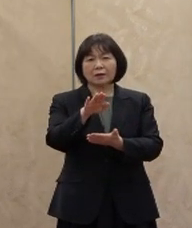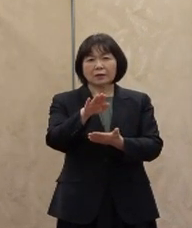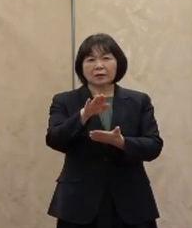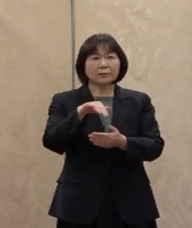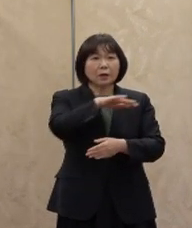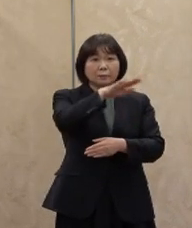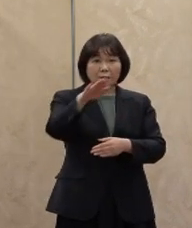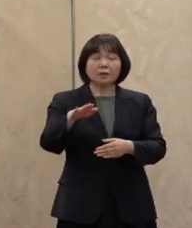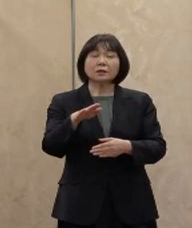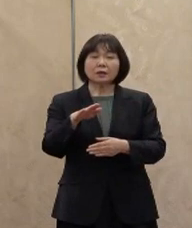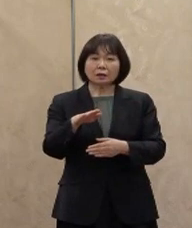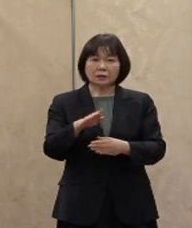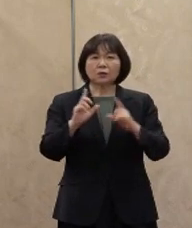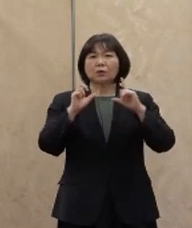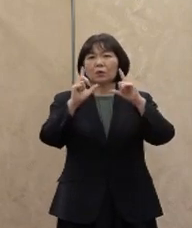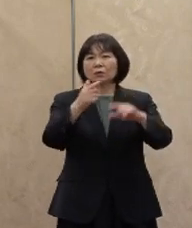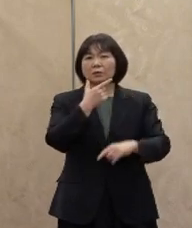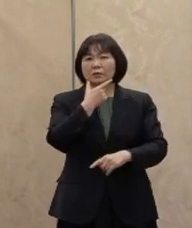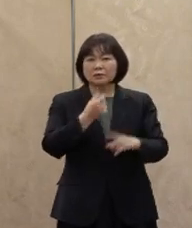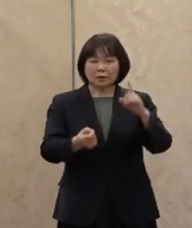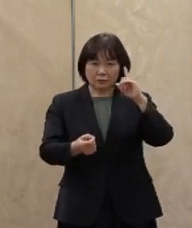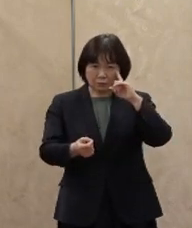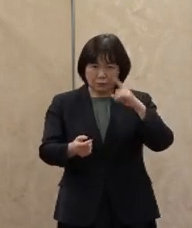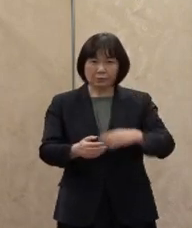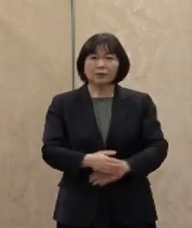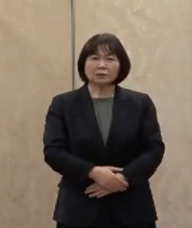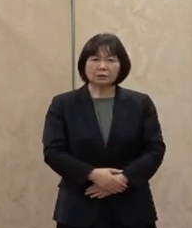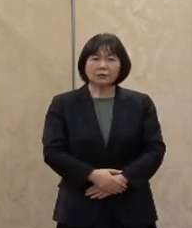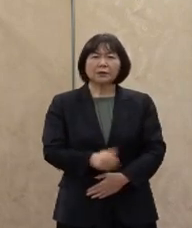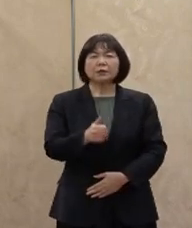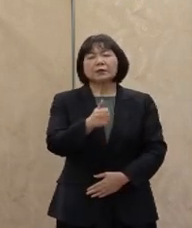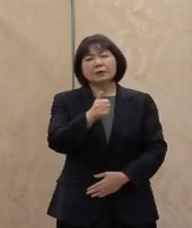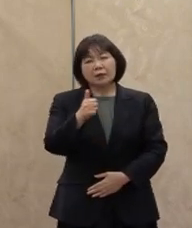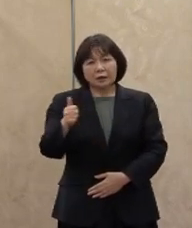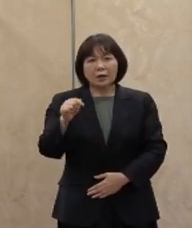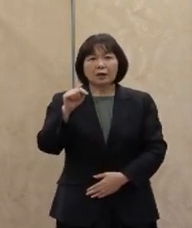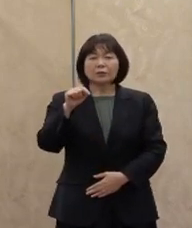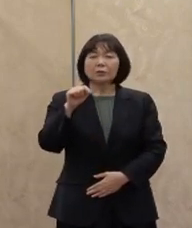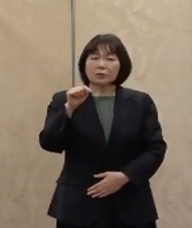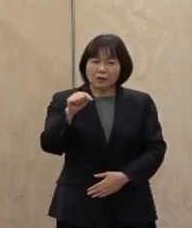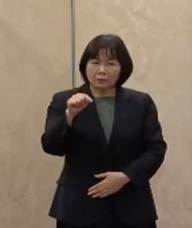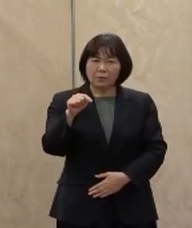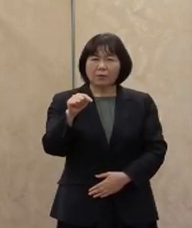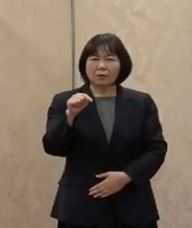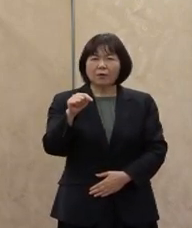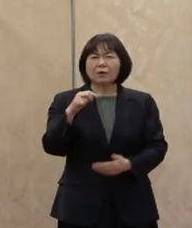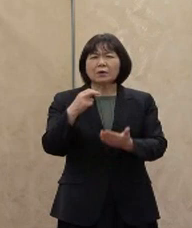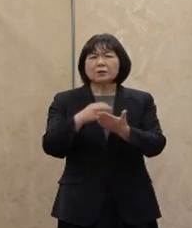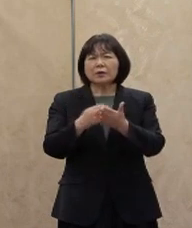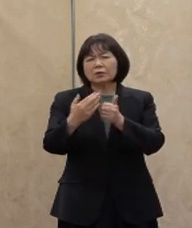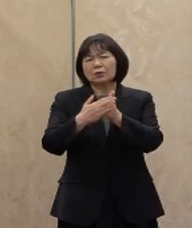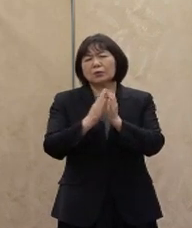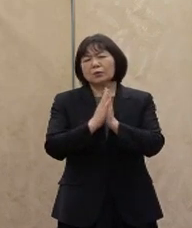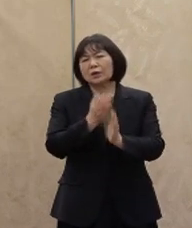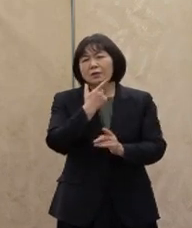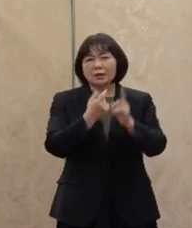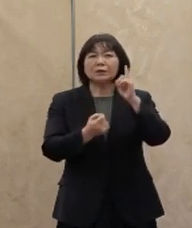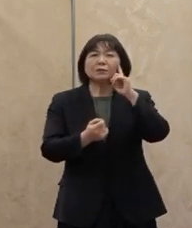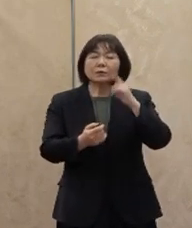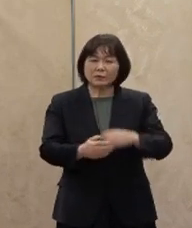また皆さんにご報告はしたいと思います。ただそこでも、そこでぜひ協力していただきたいと思いますけど